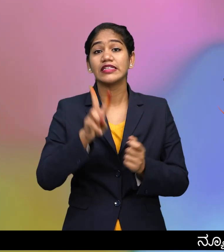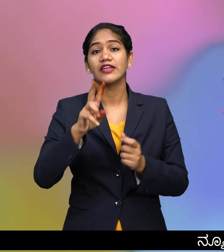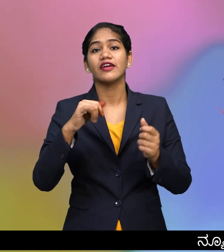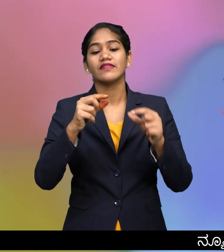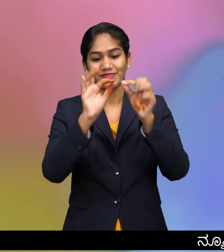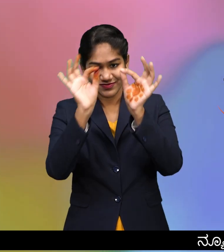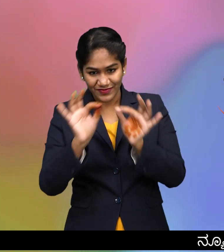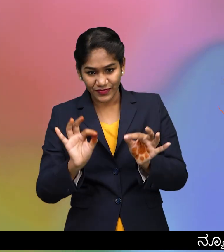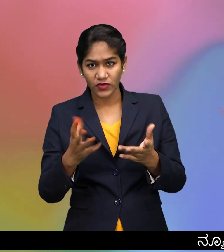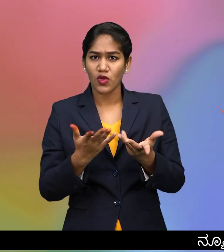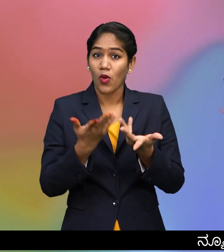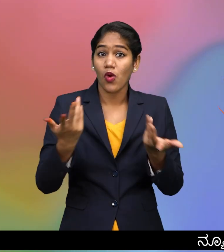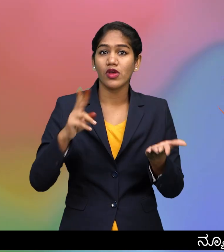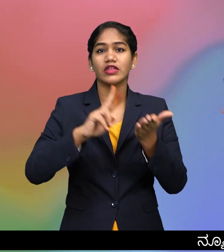ನ್ಯೂರಾನ್ ಎಂದು.